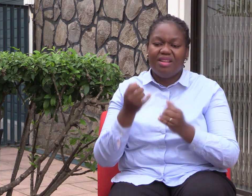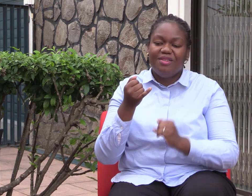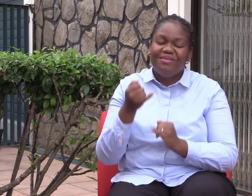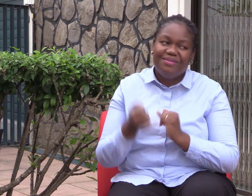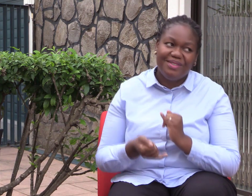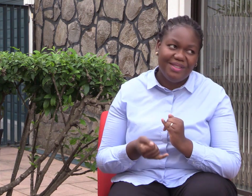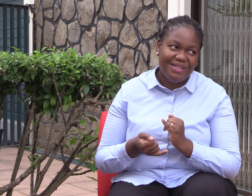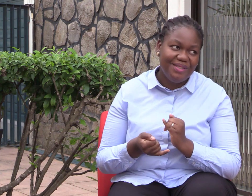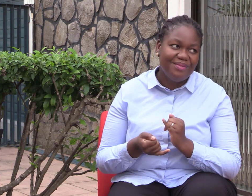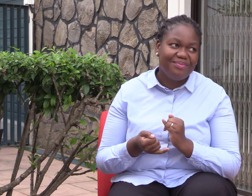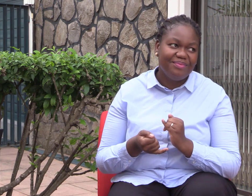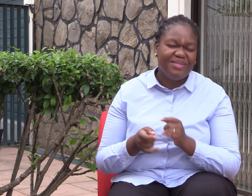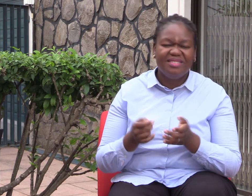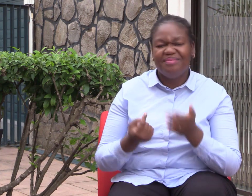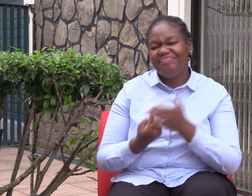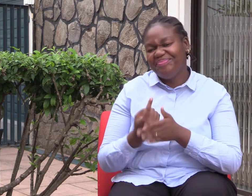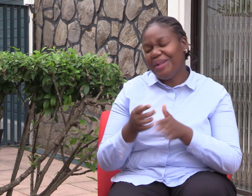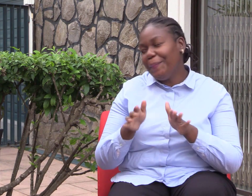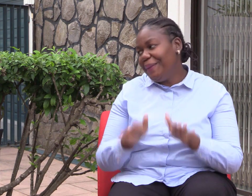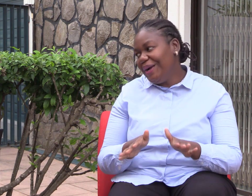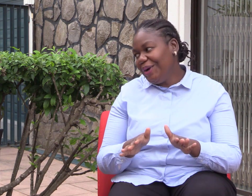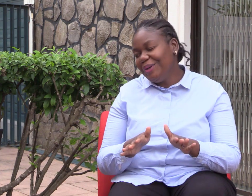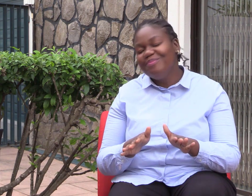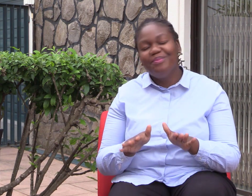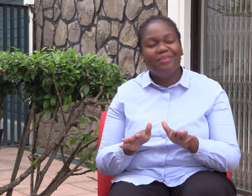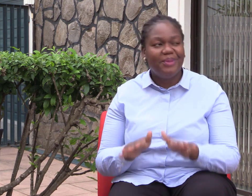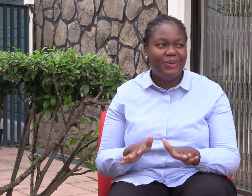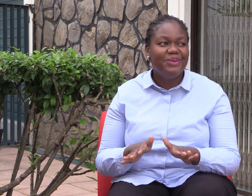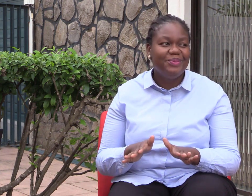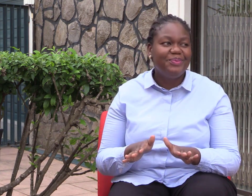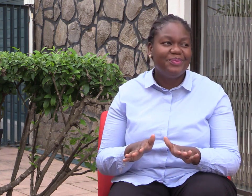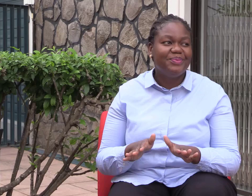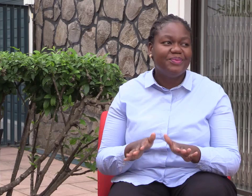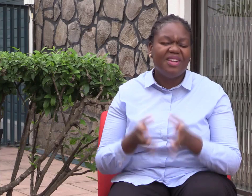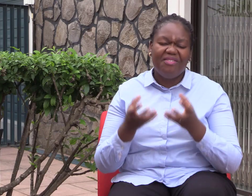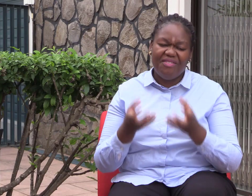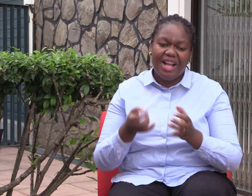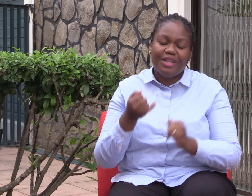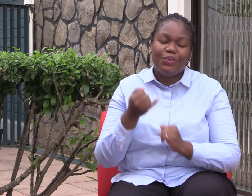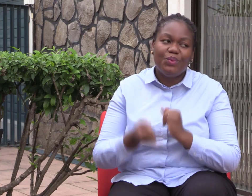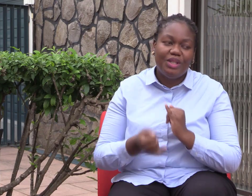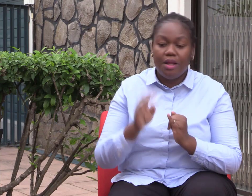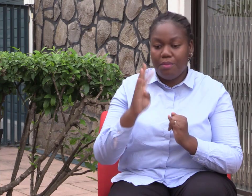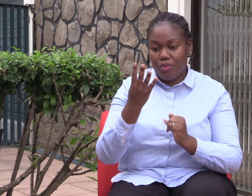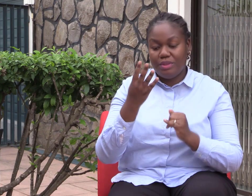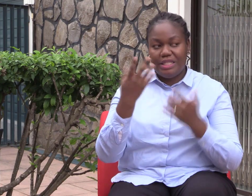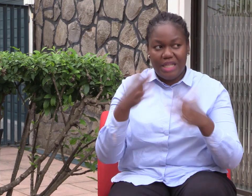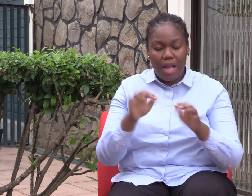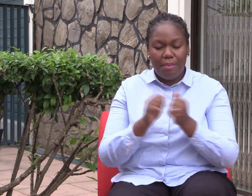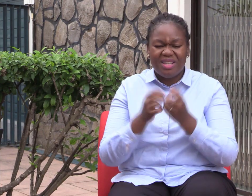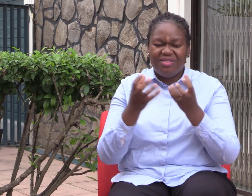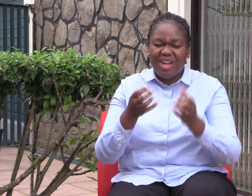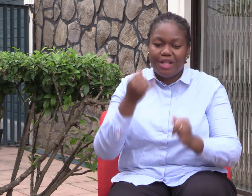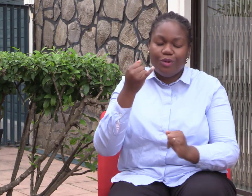fim, não consegui continuar um pouco, aliás, continuar no quarto ano.